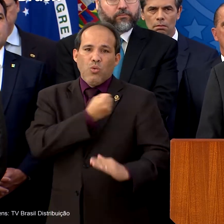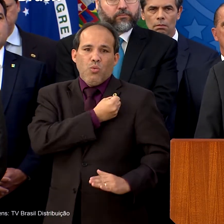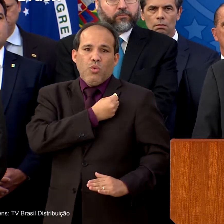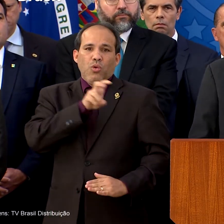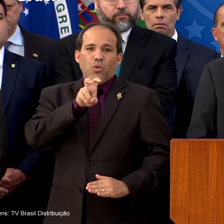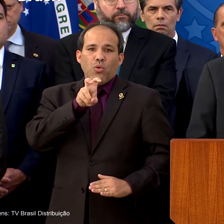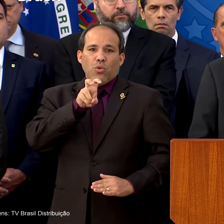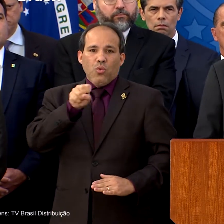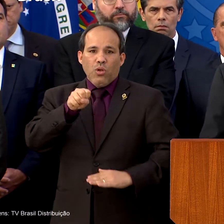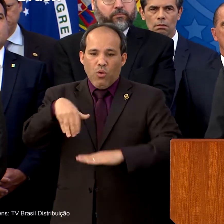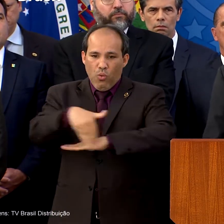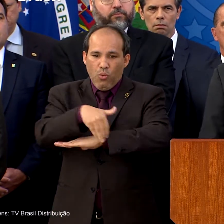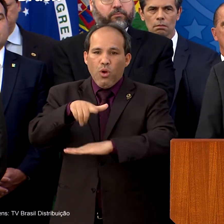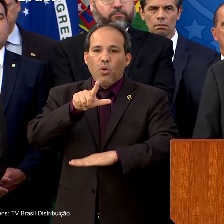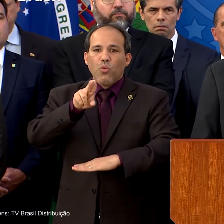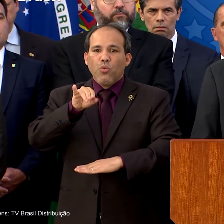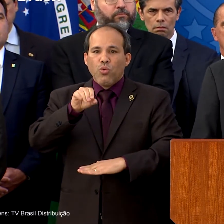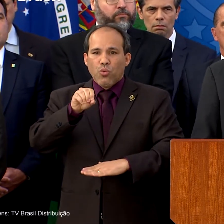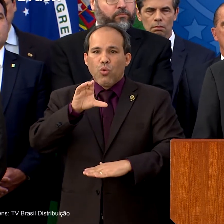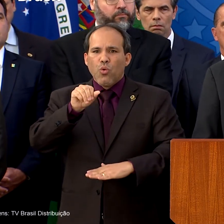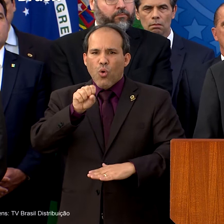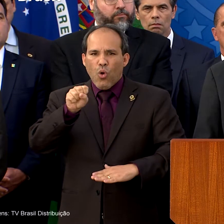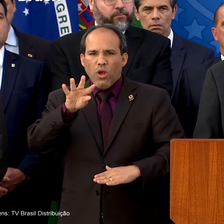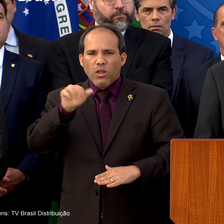lúcio costa 3100